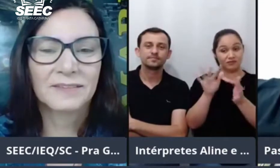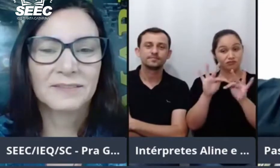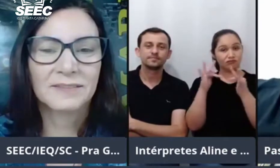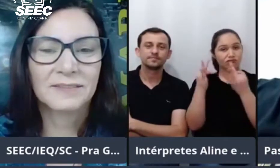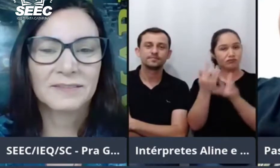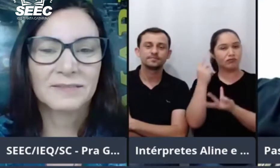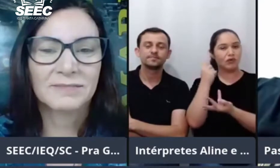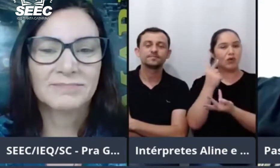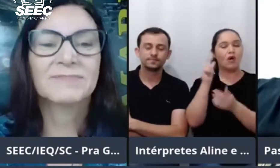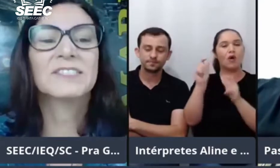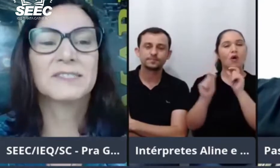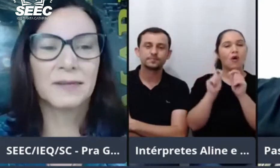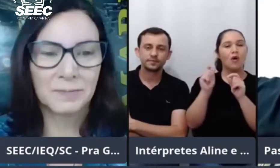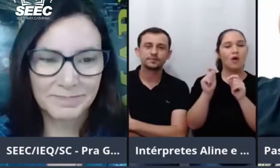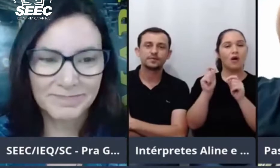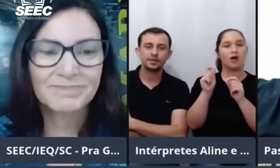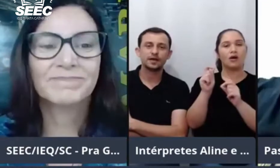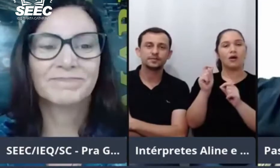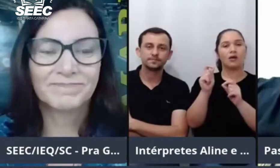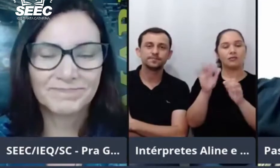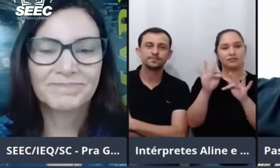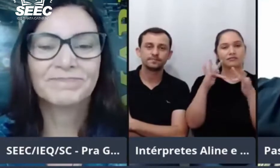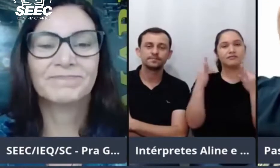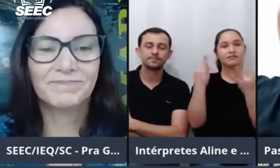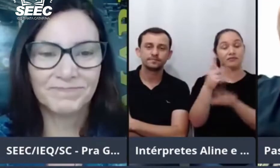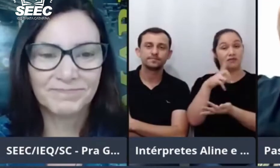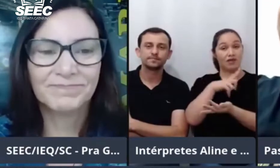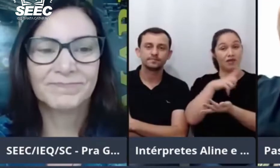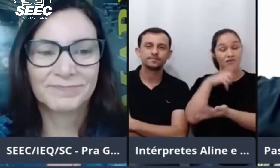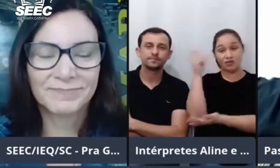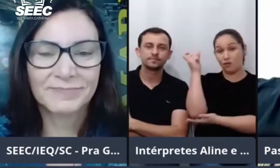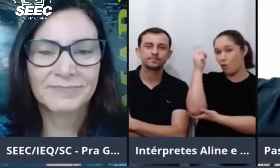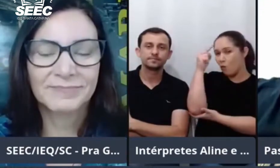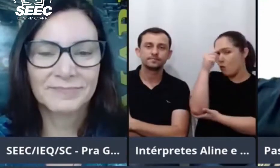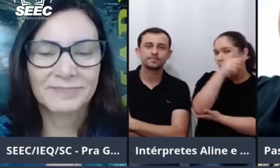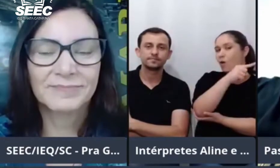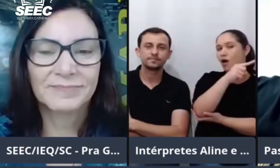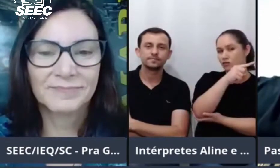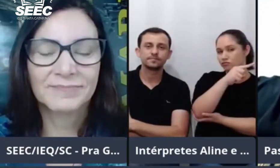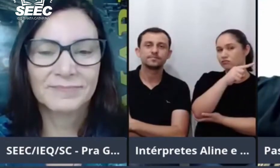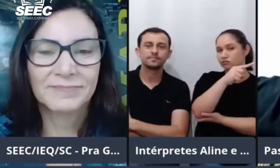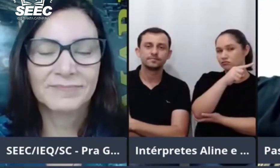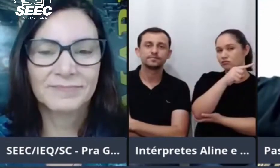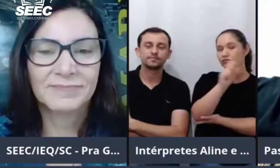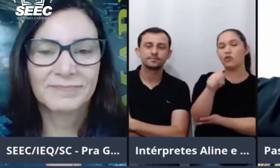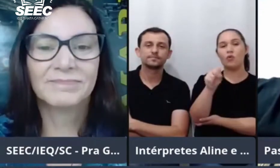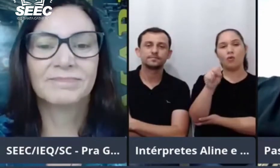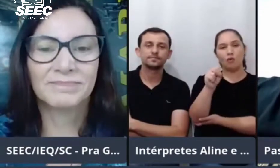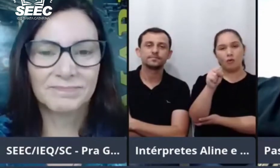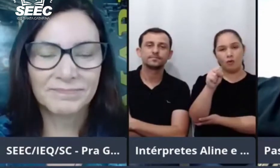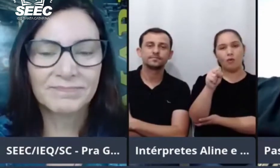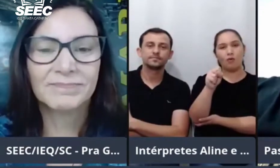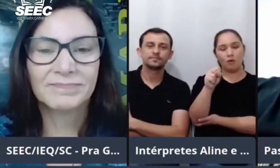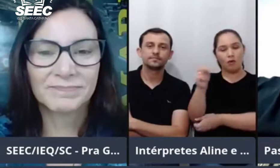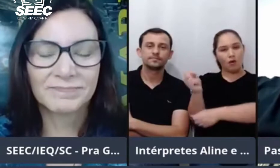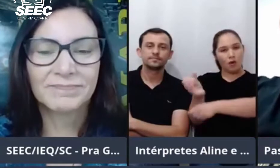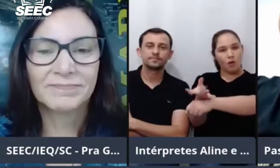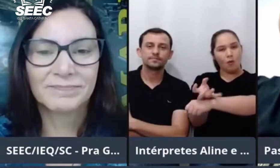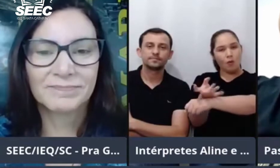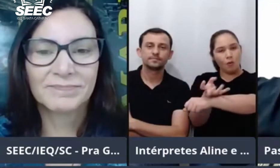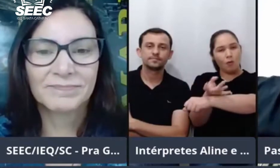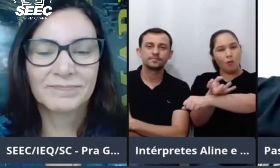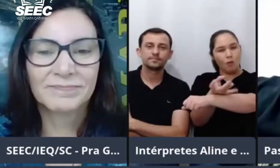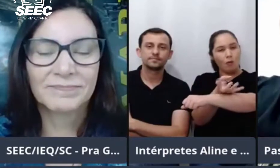muitas dificuldades, né, tanto financeiras, agregadas às emocionais, né, pastor? E com muito carinho, né,